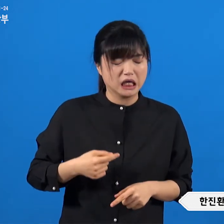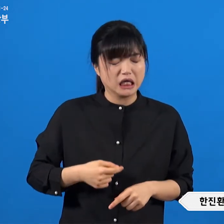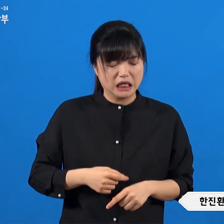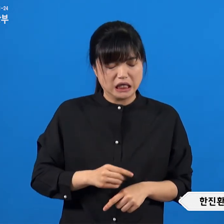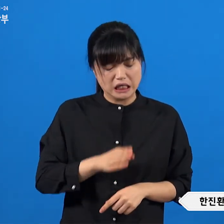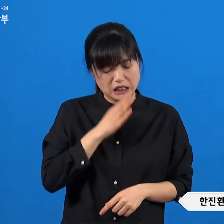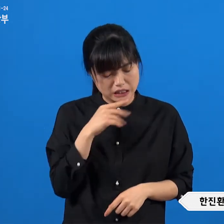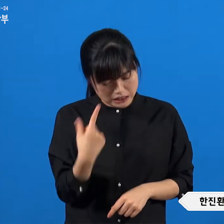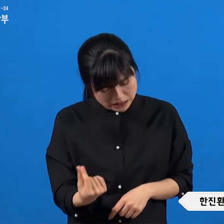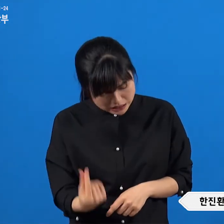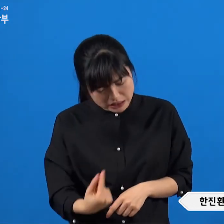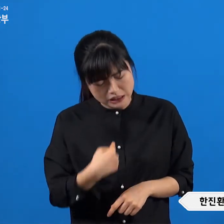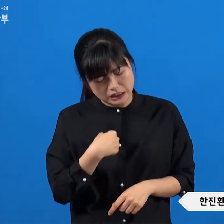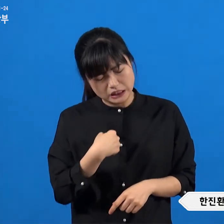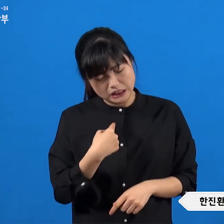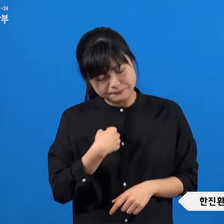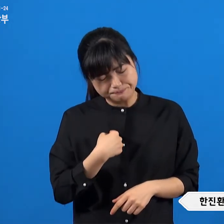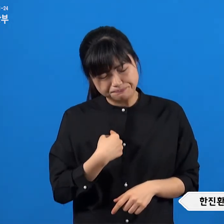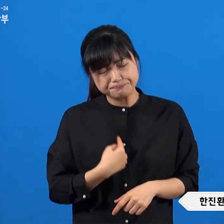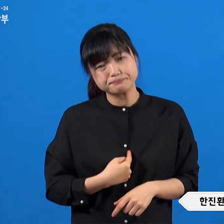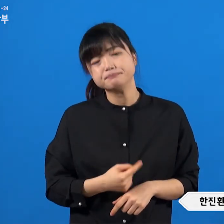이 둘째가 깨달은 것입니다.